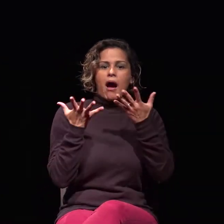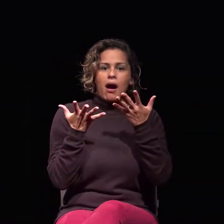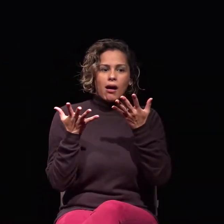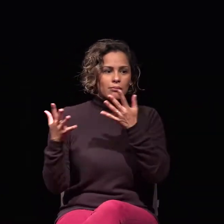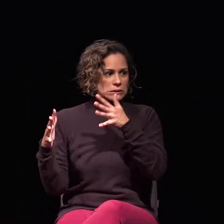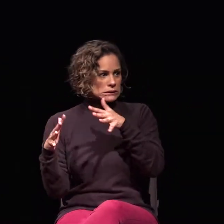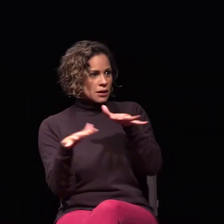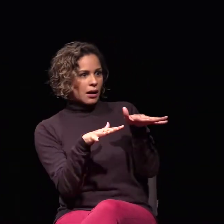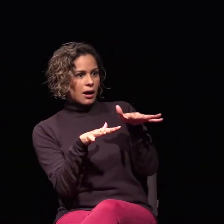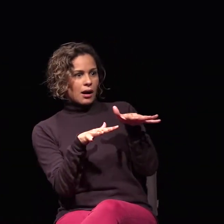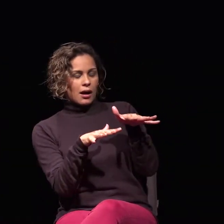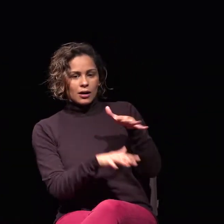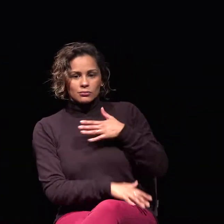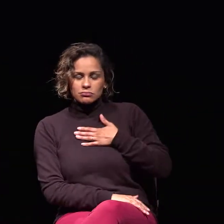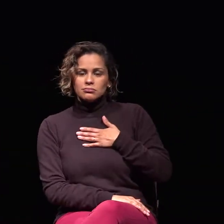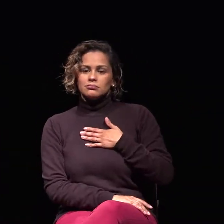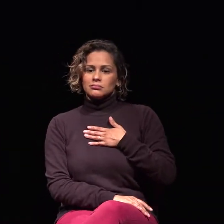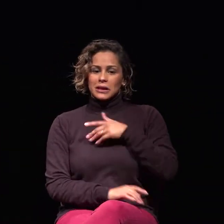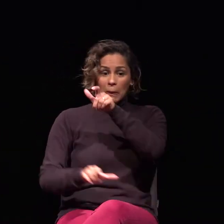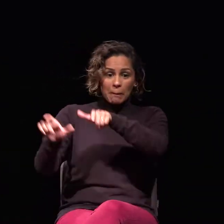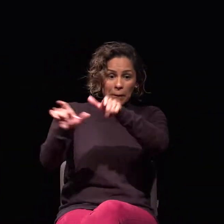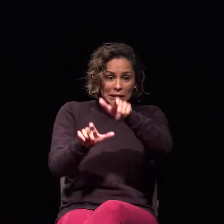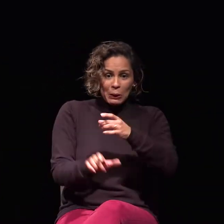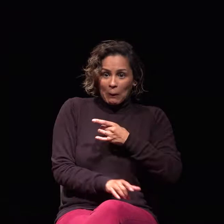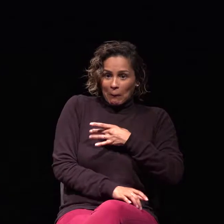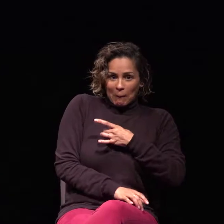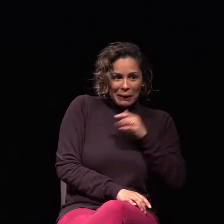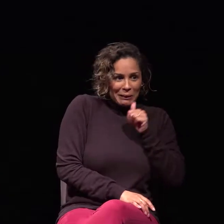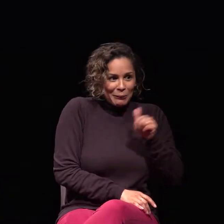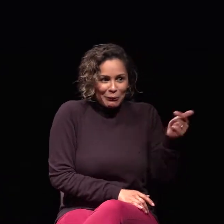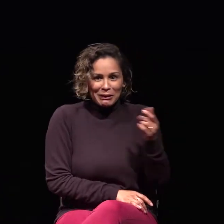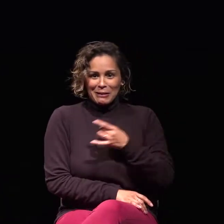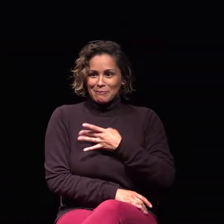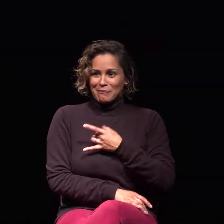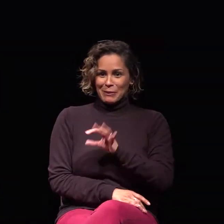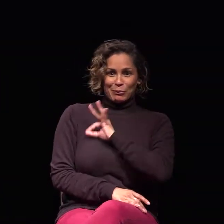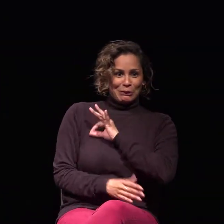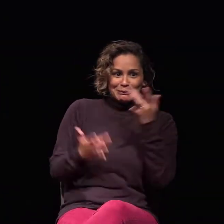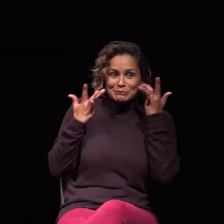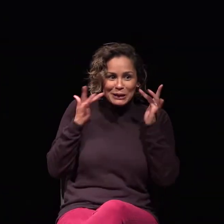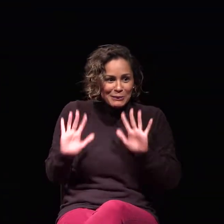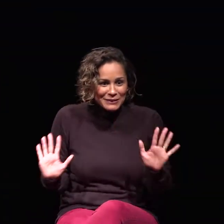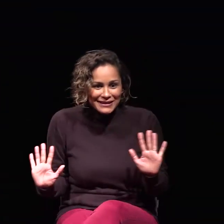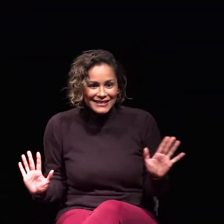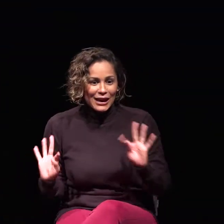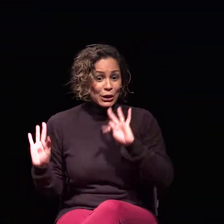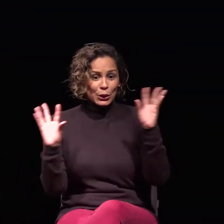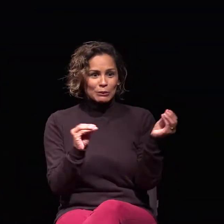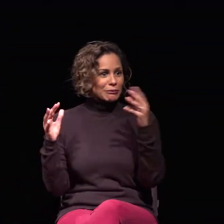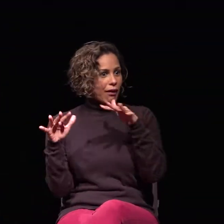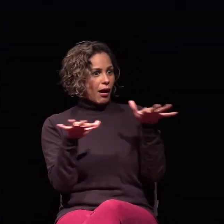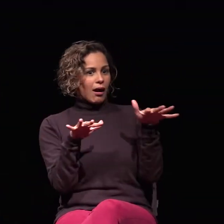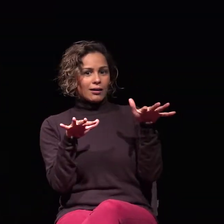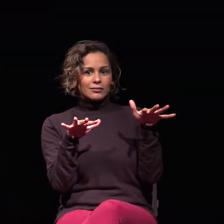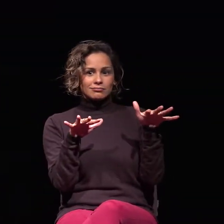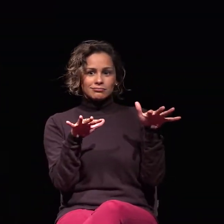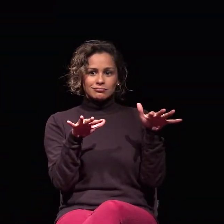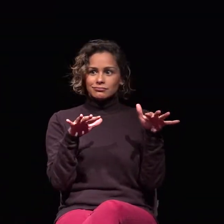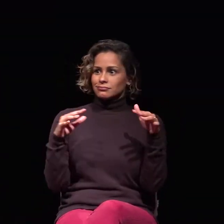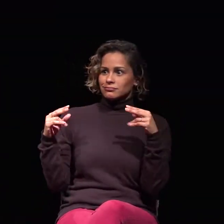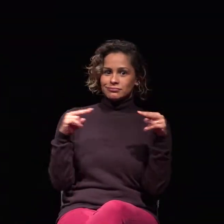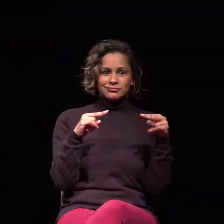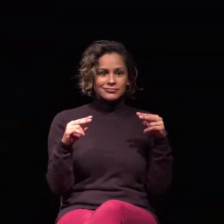as pessoas não sabiam se estavam com medo da mulher, se estavam com medo da polícia, o que era. Todo mundo ficou assim, uma olhando para a outra. Esse